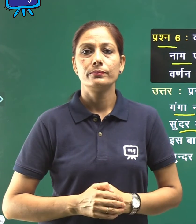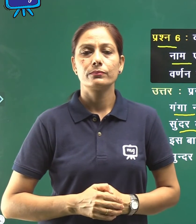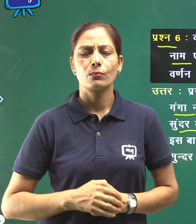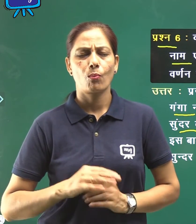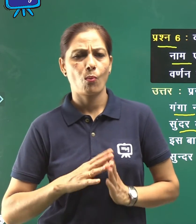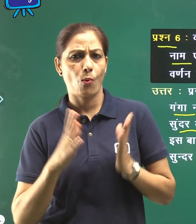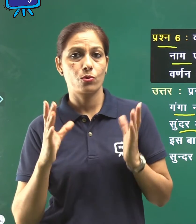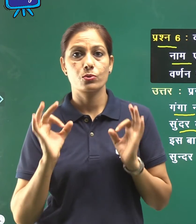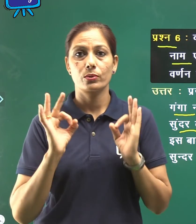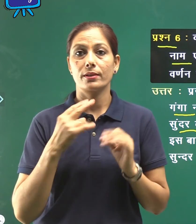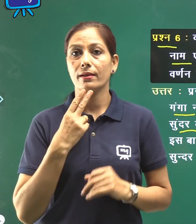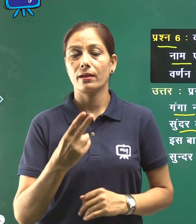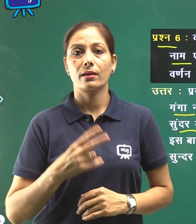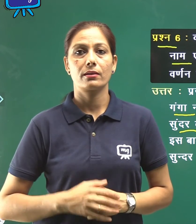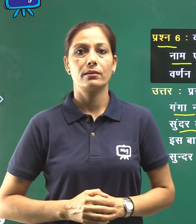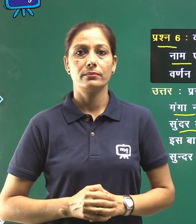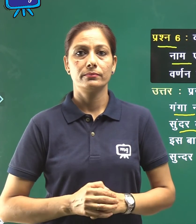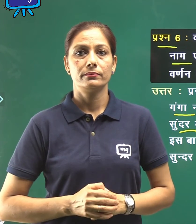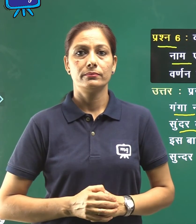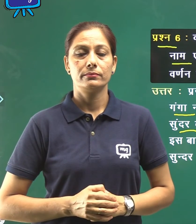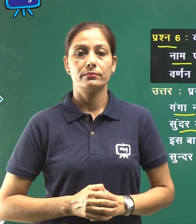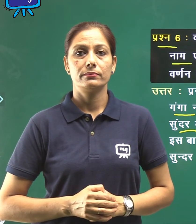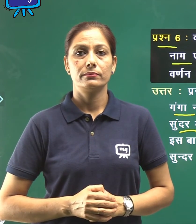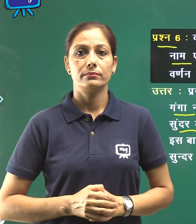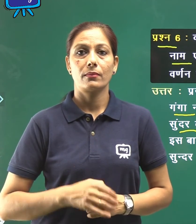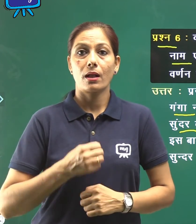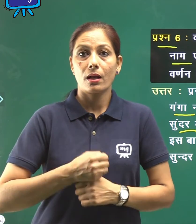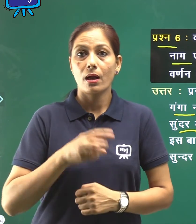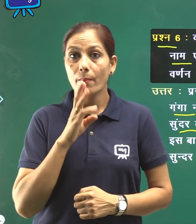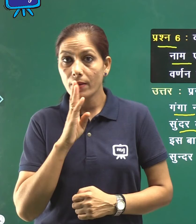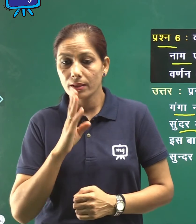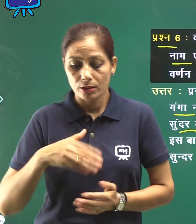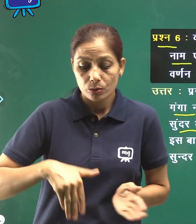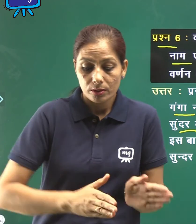बड़े सुंदर लग रहे हैं। गंगा नदी का तट